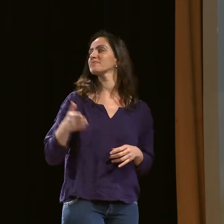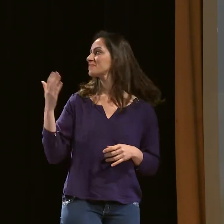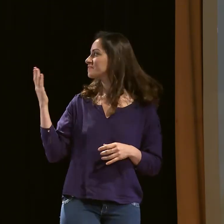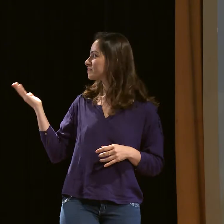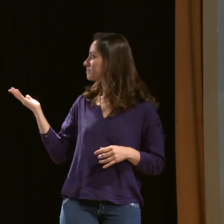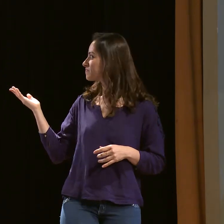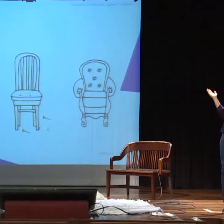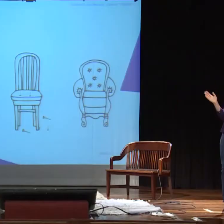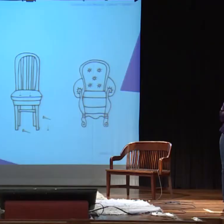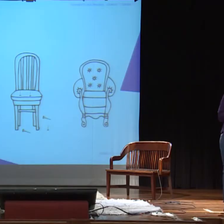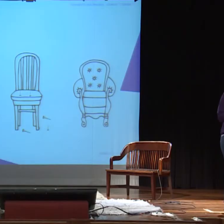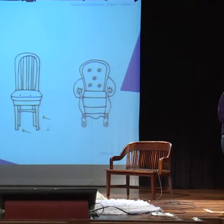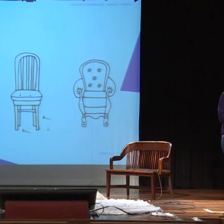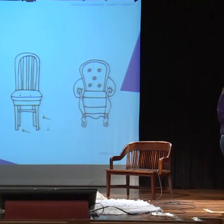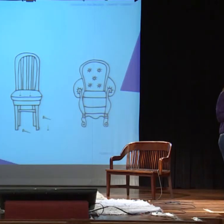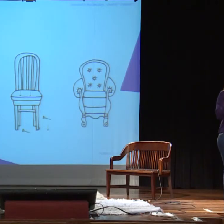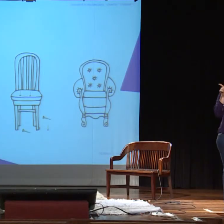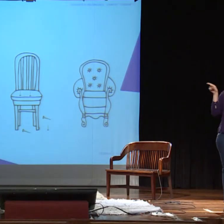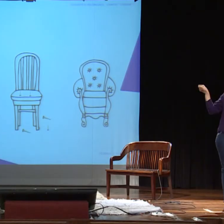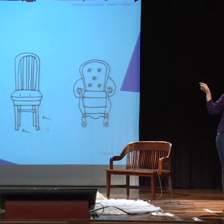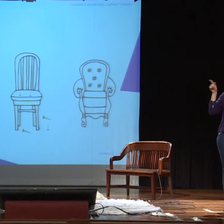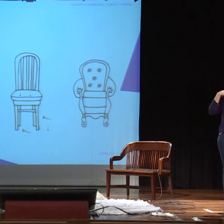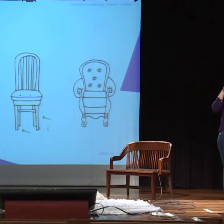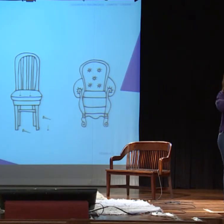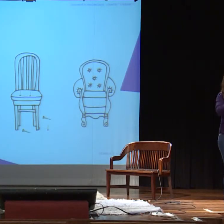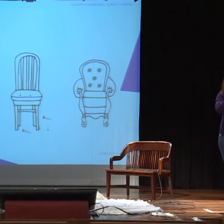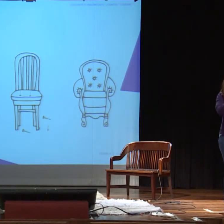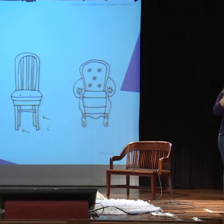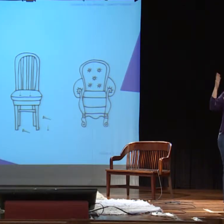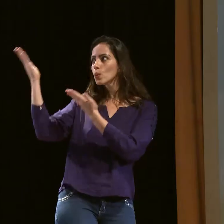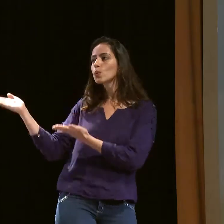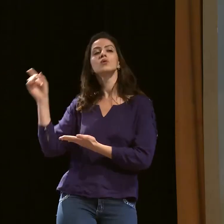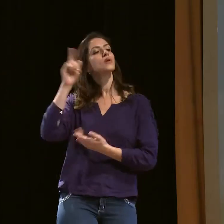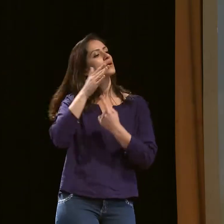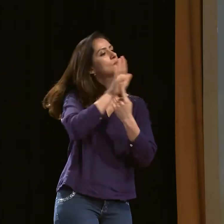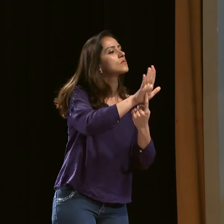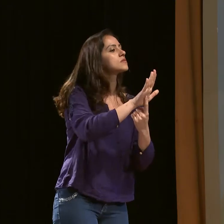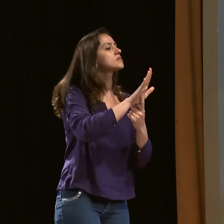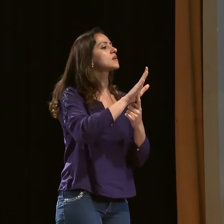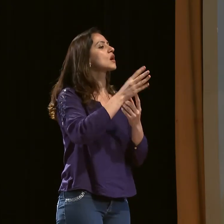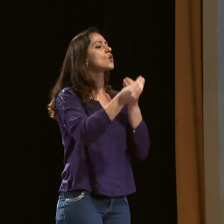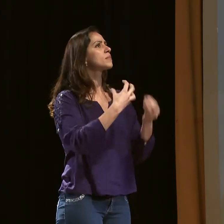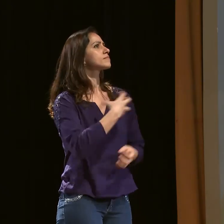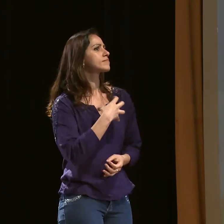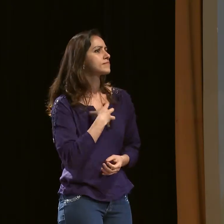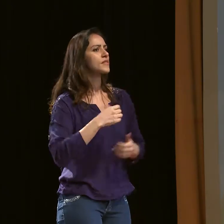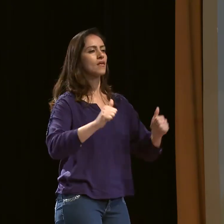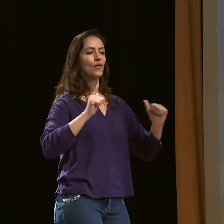boa fluência na língua de sinais, eu já estava me sentindo bem melhor ali. E eu uso essa imagem para mostrar para vocês como